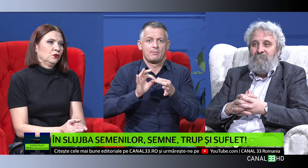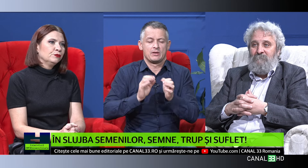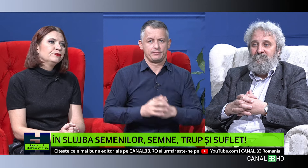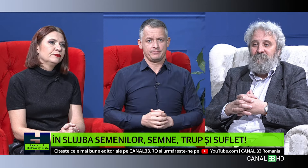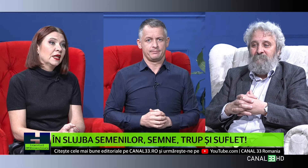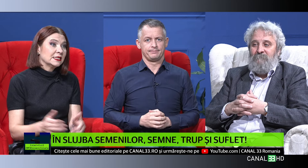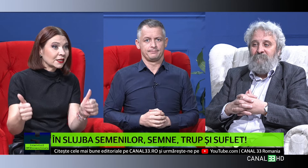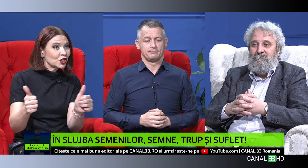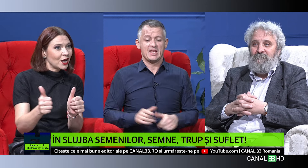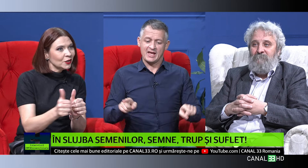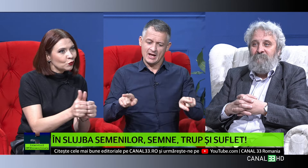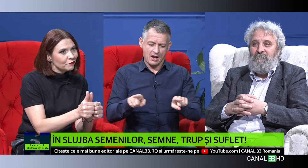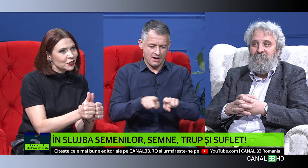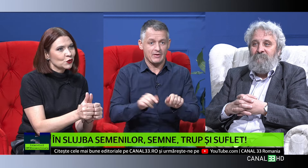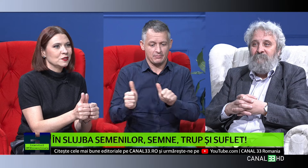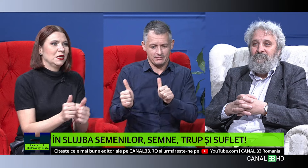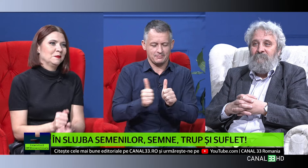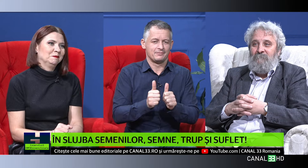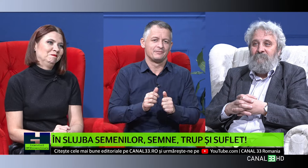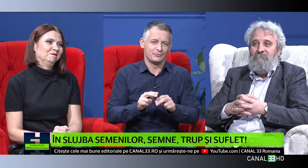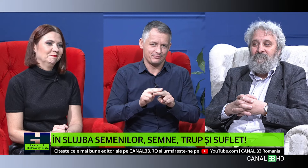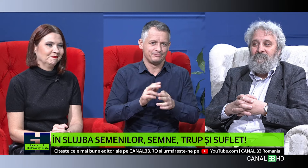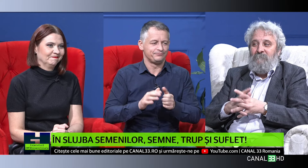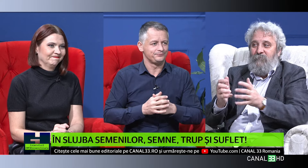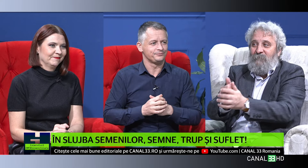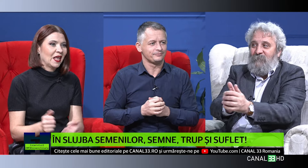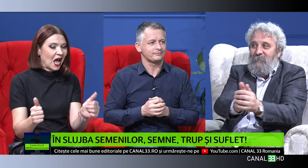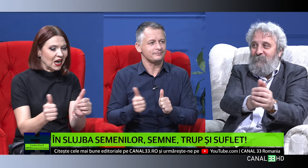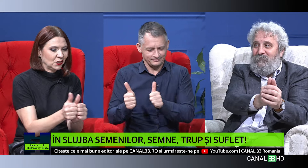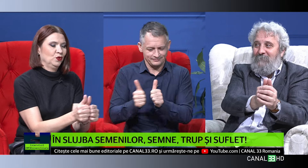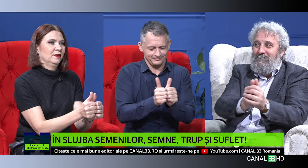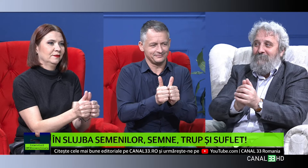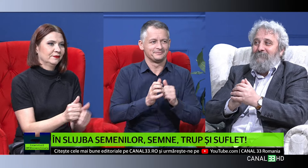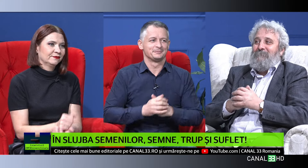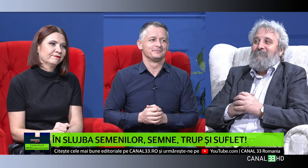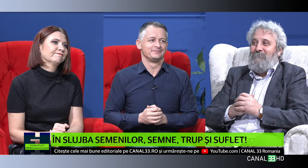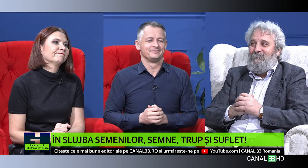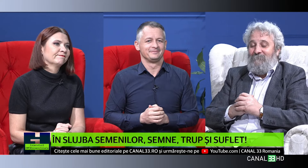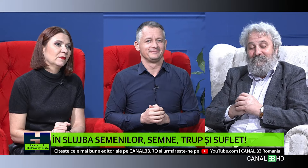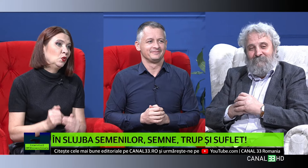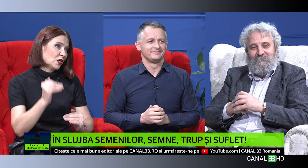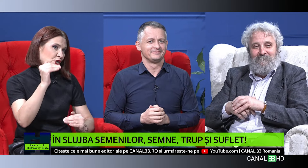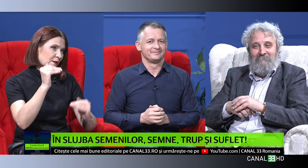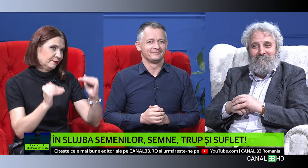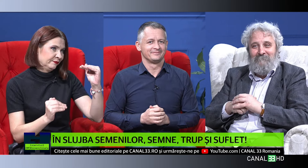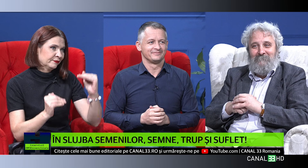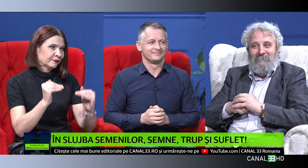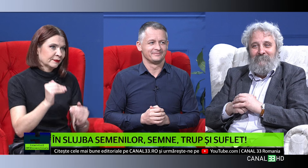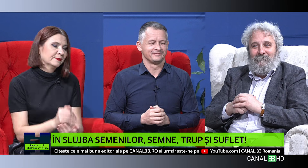interpretul. Exact așa, alături cum face Cosmin. Povestea. Alături. Nu așa.